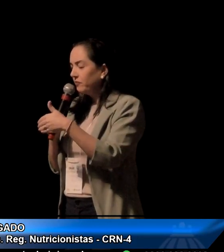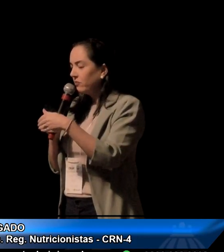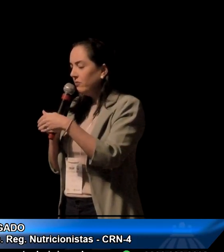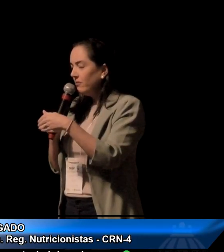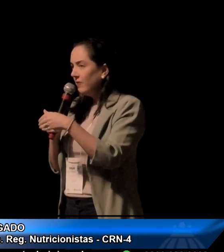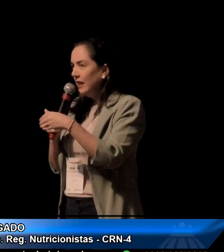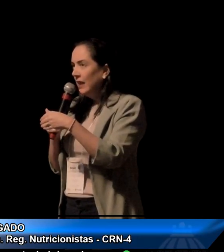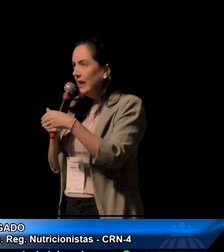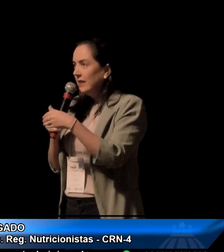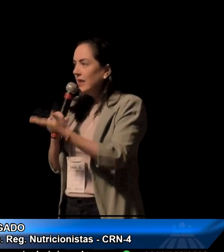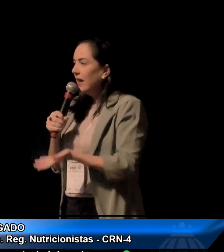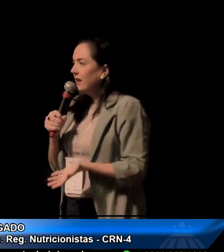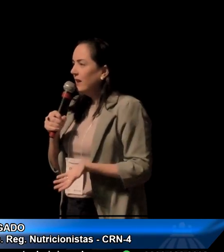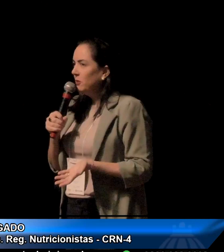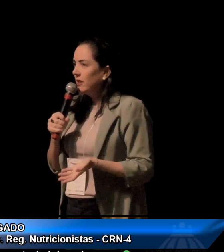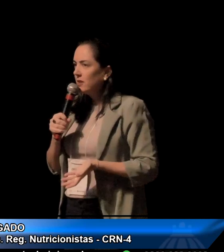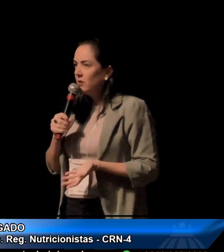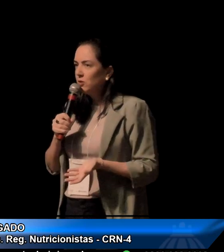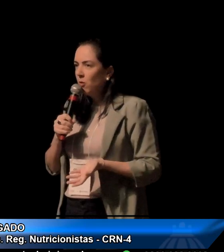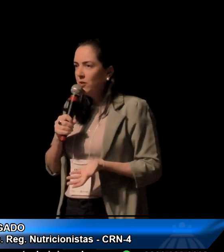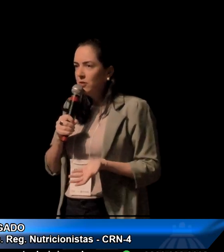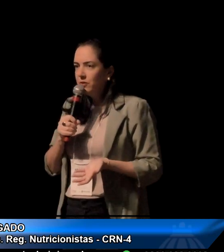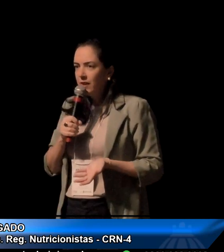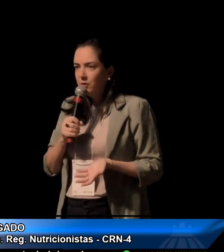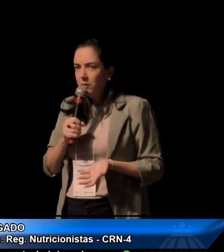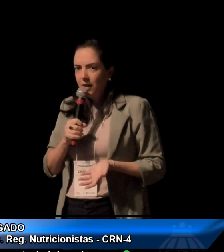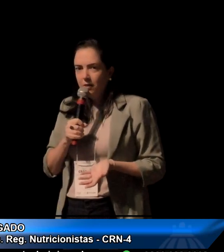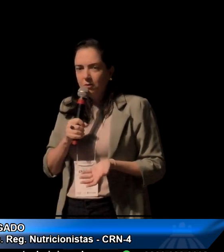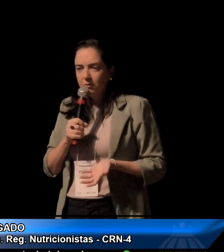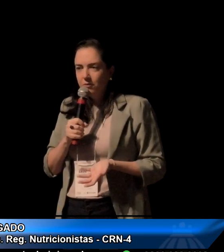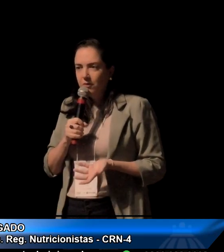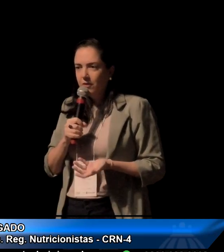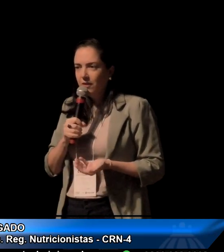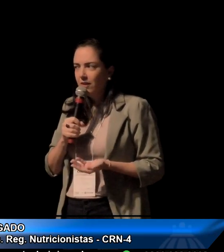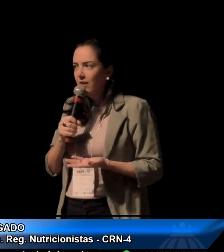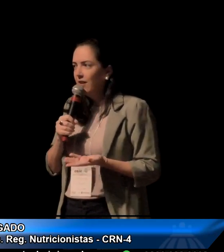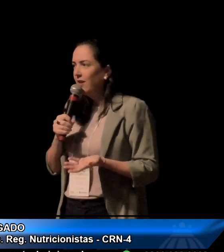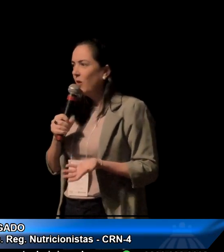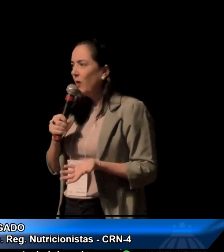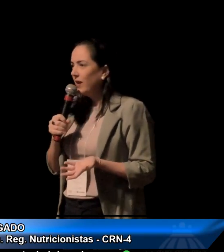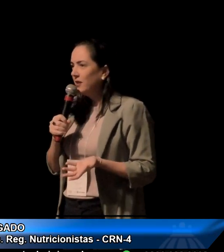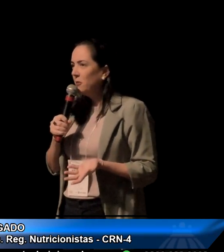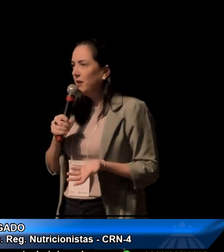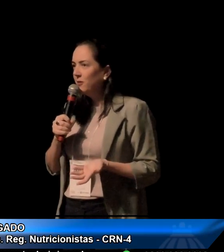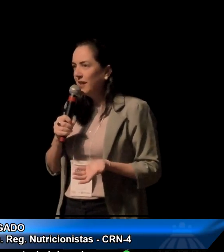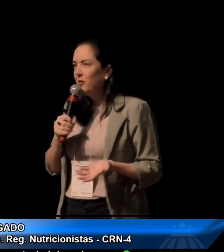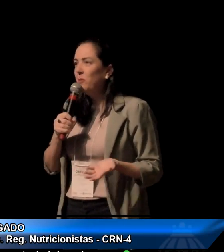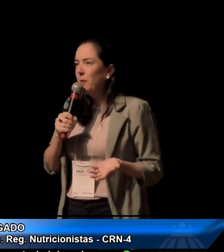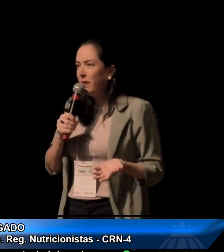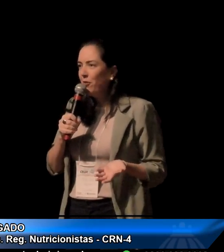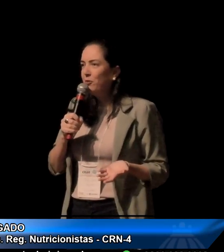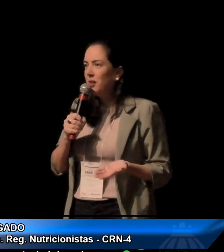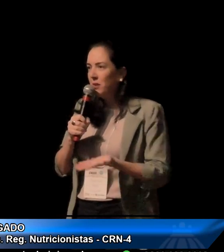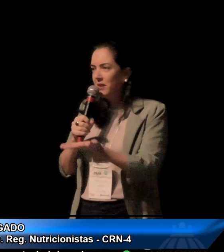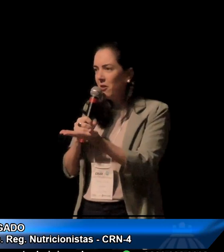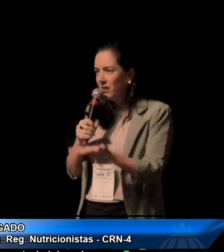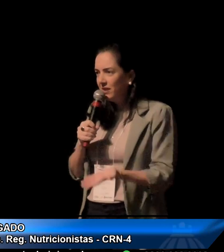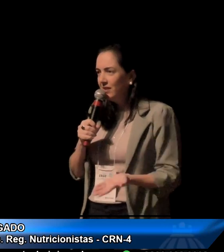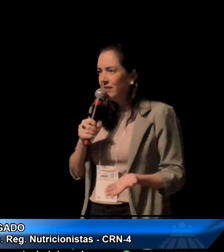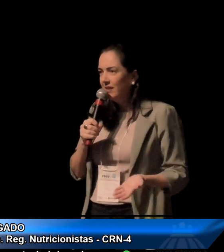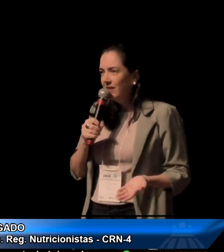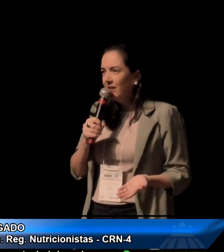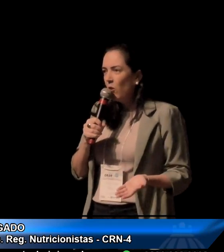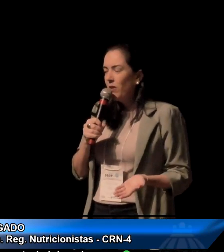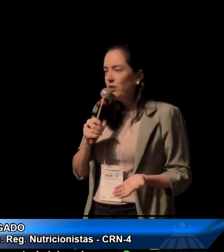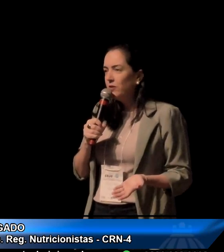fala Será que a alimentação é só uma atividade meio ou ela também não tem um papel fundamental